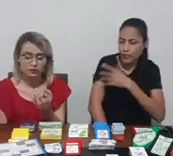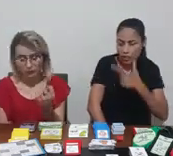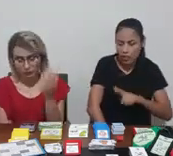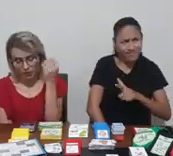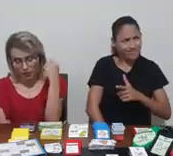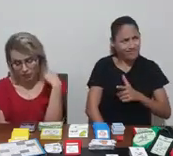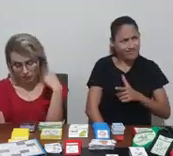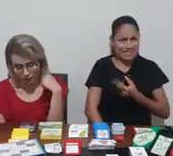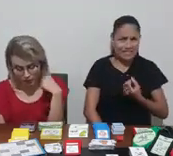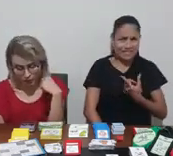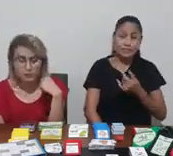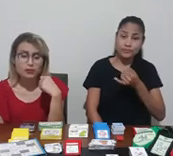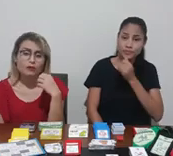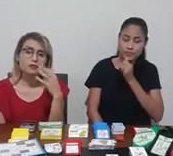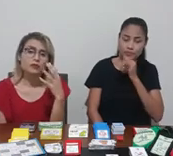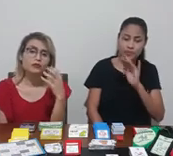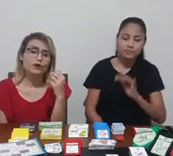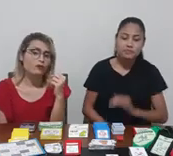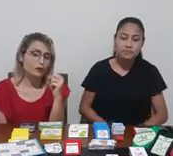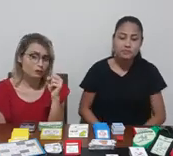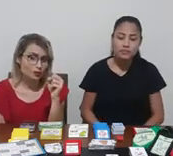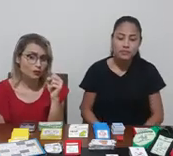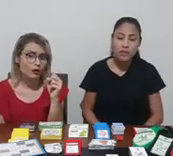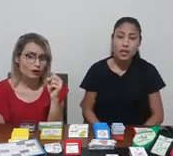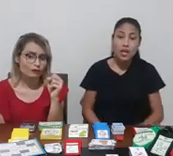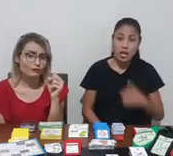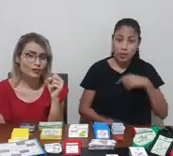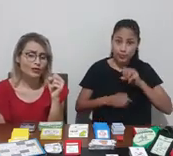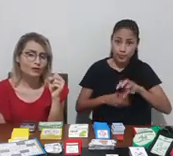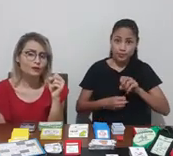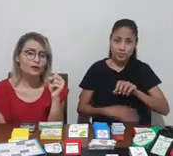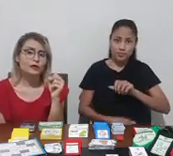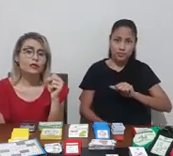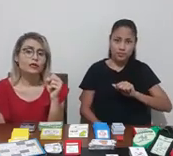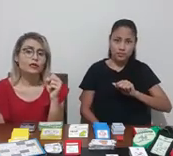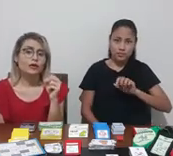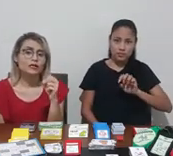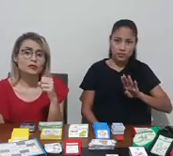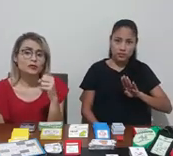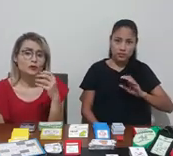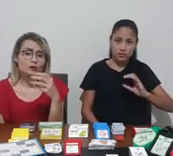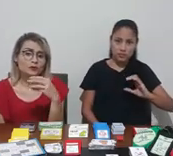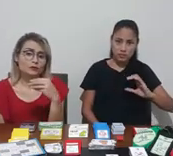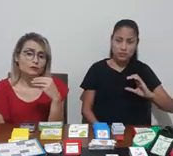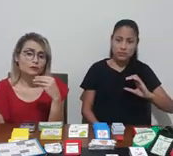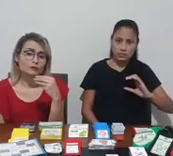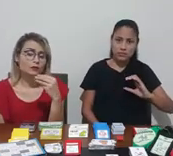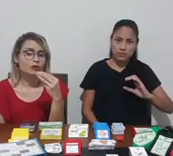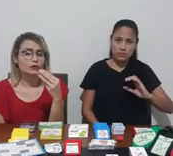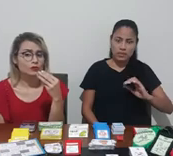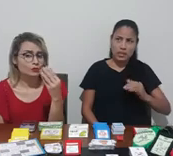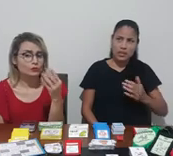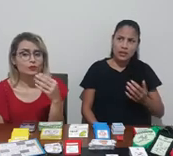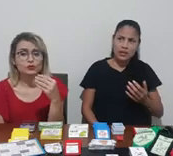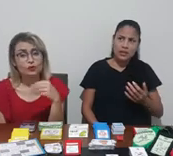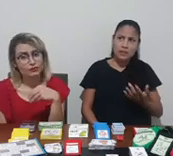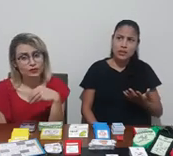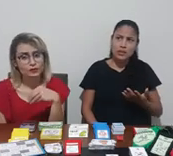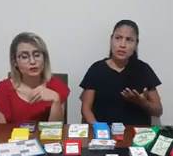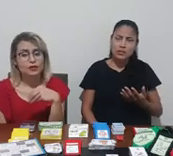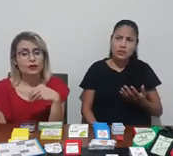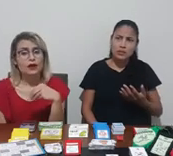diante. Por exemplo, se eu ensino um alfabeto manual, certo? E as pessoas que não são surdas,